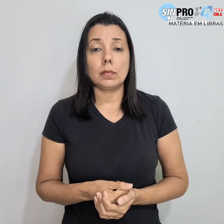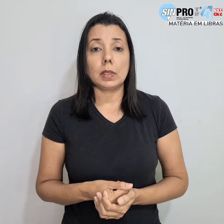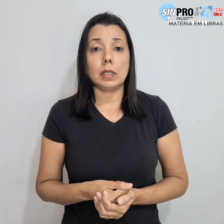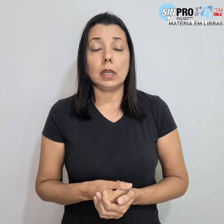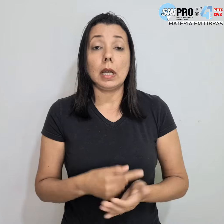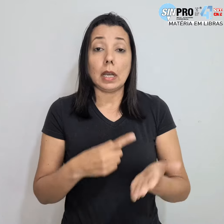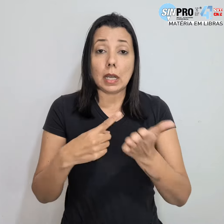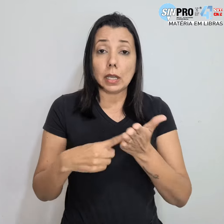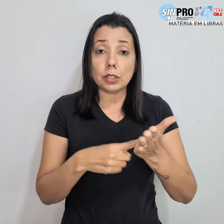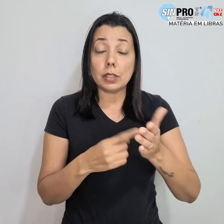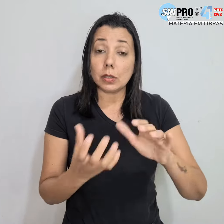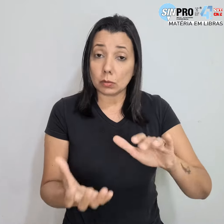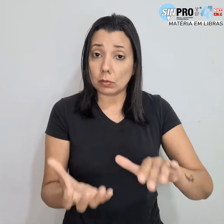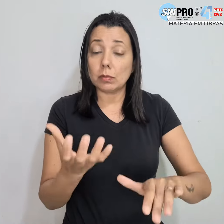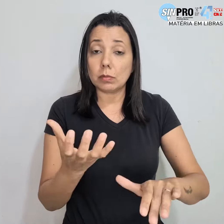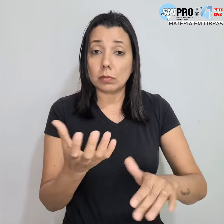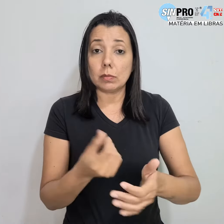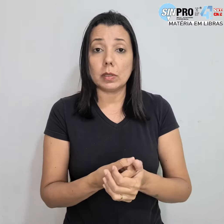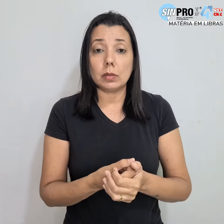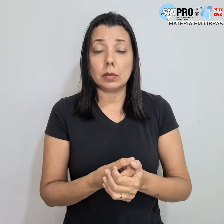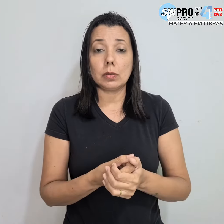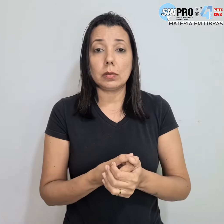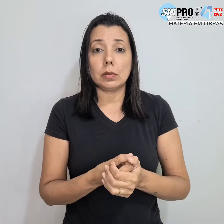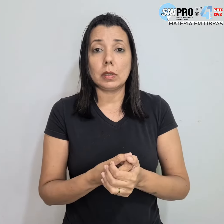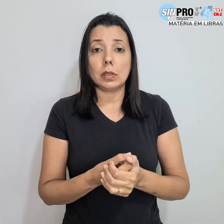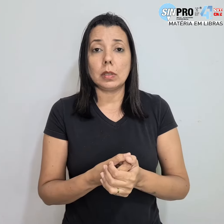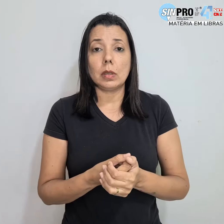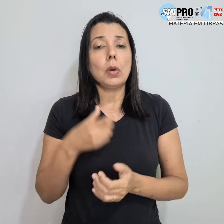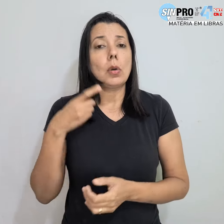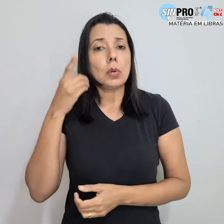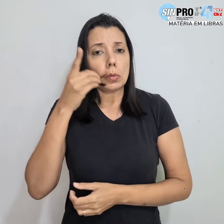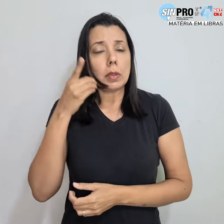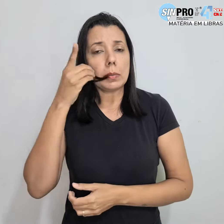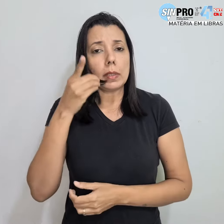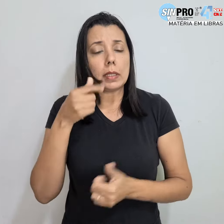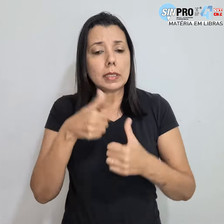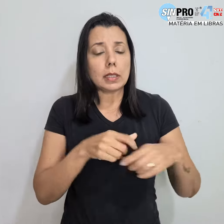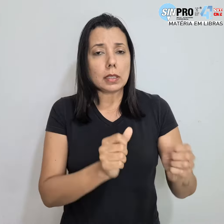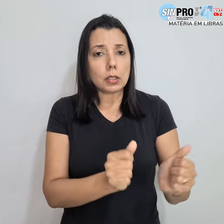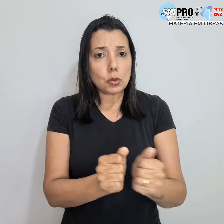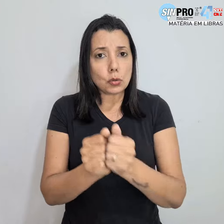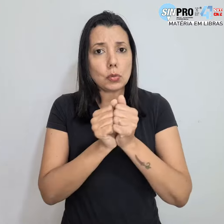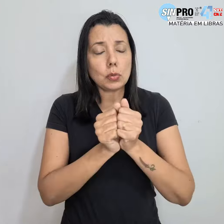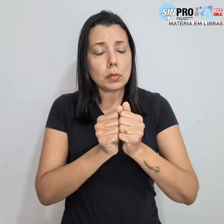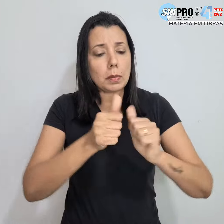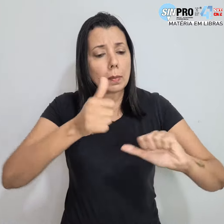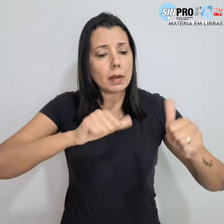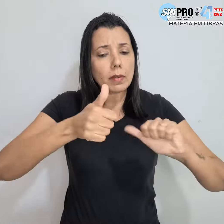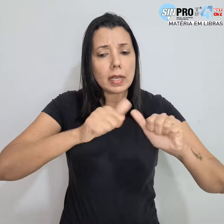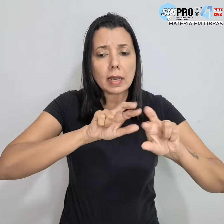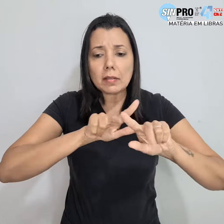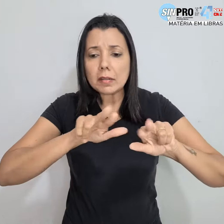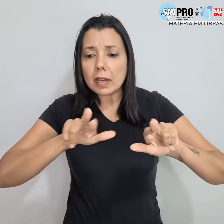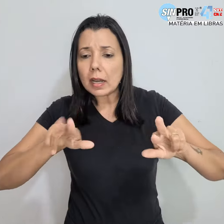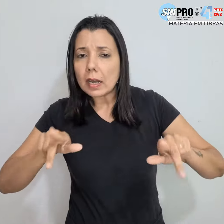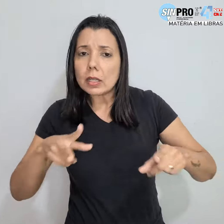Segundo a agenda do Congresso Nacional, os parlamentares terão sessões conjuntas para avaliar vários